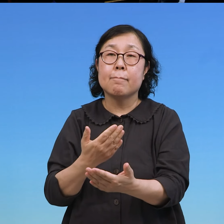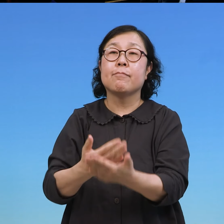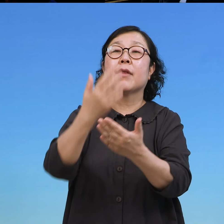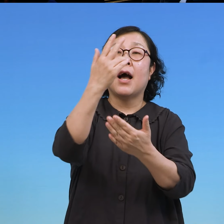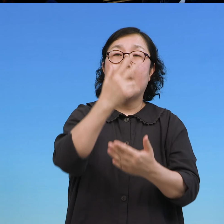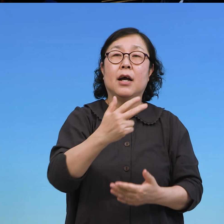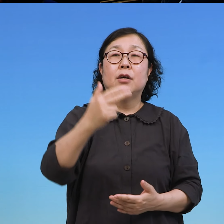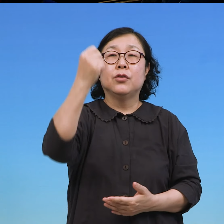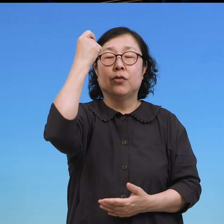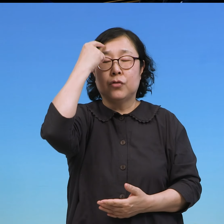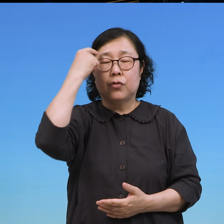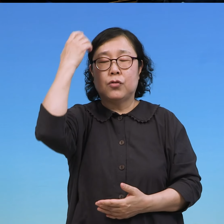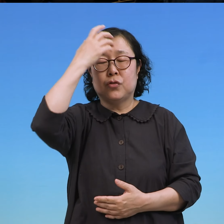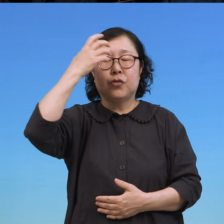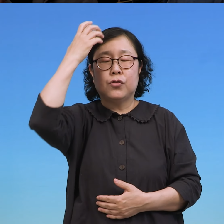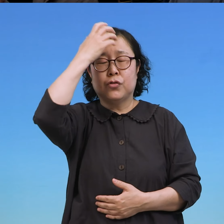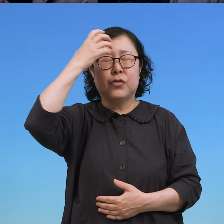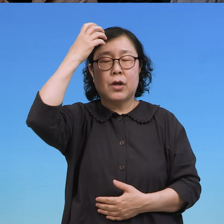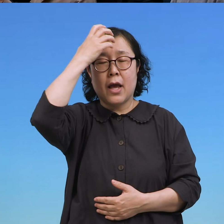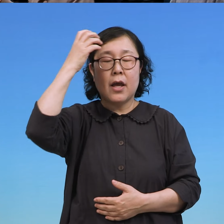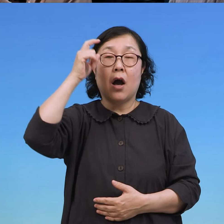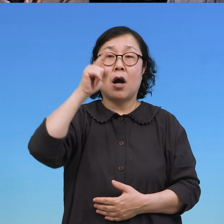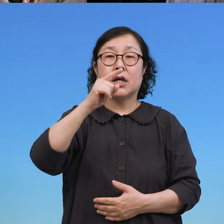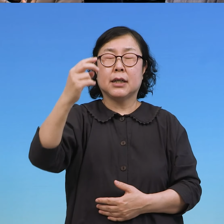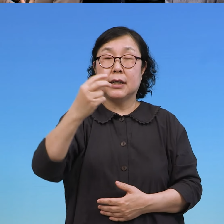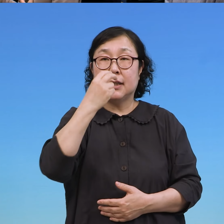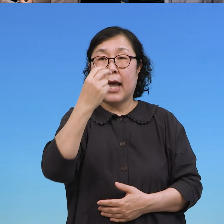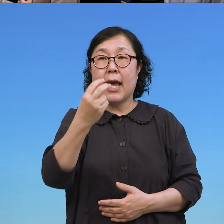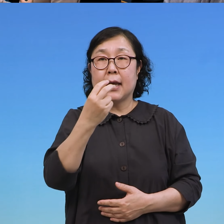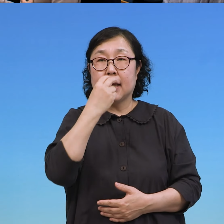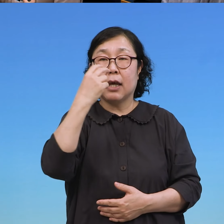주의 영 그 생기로